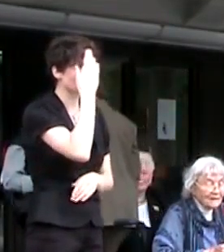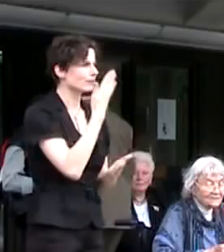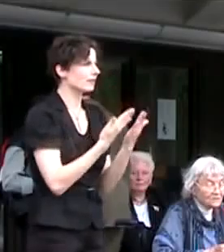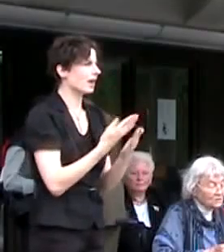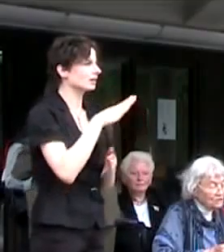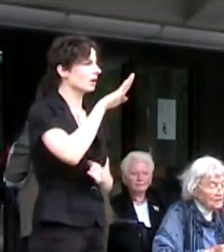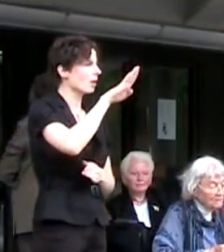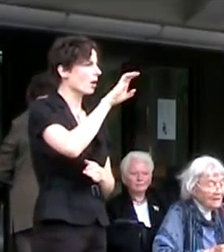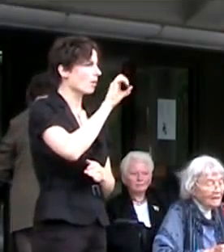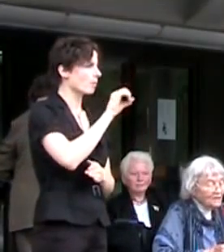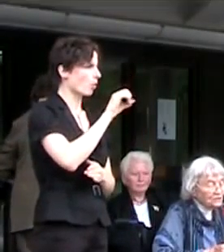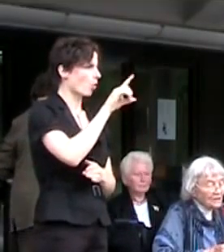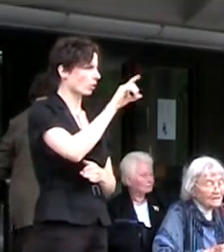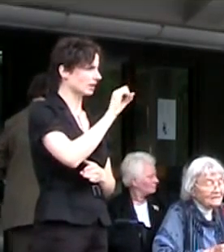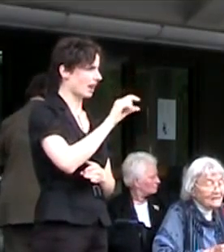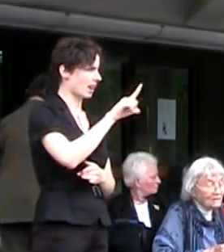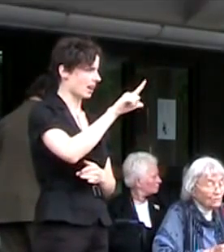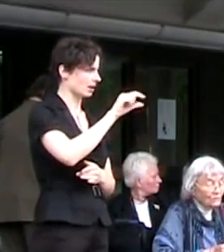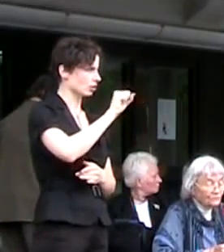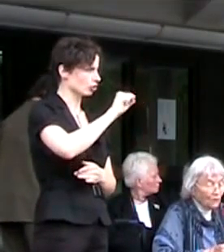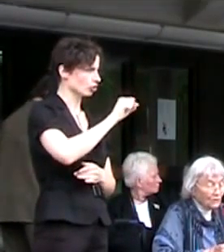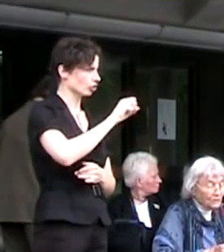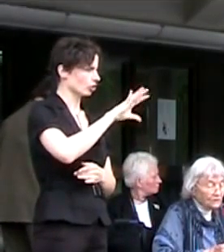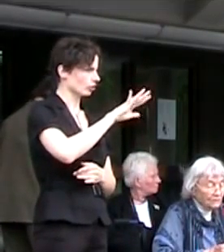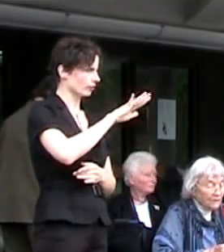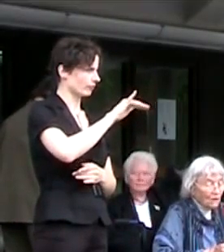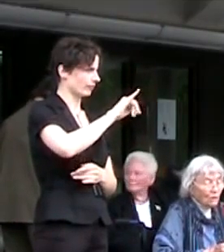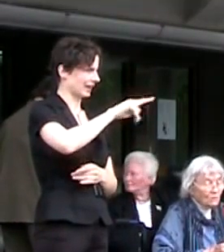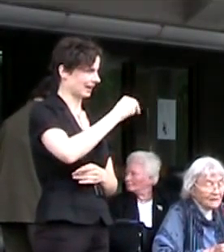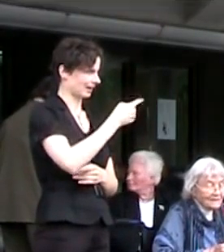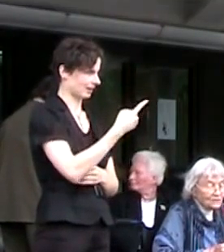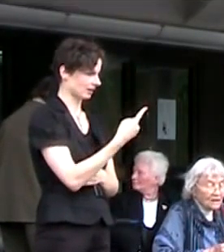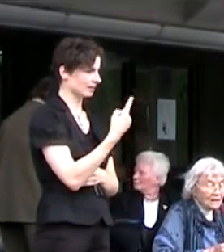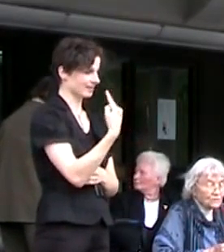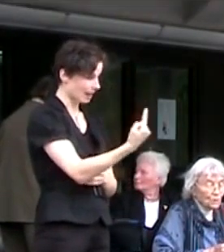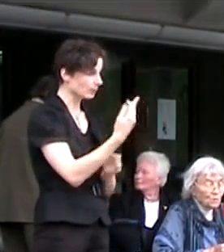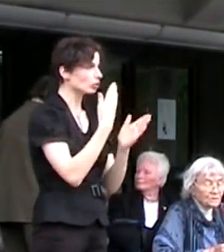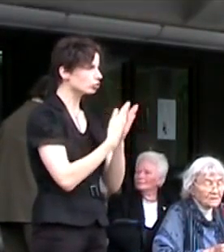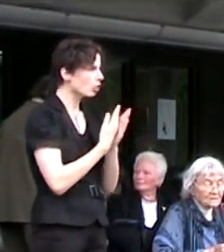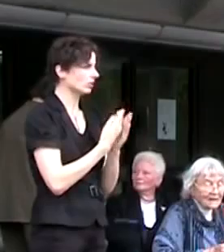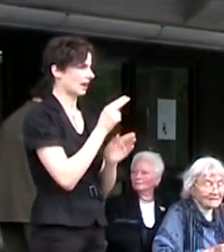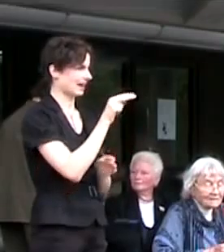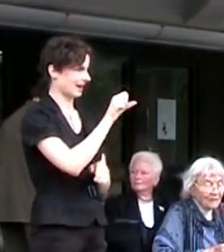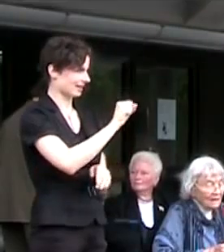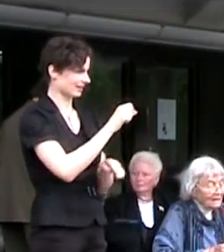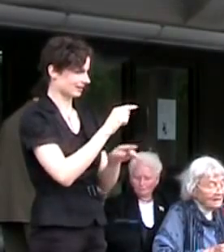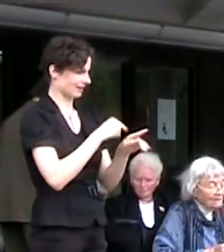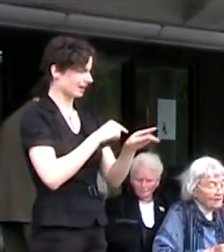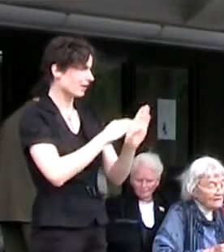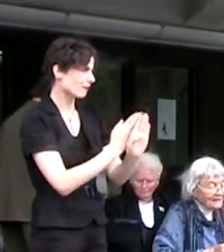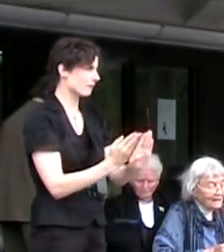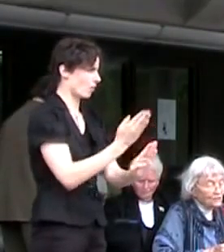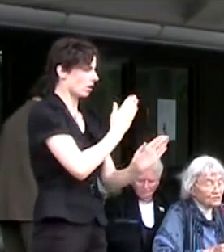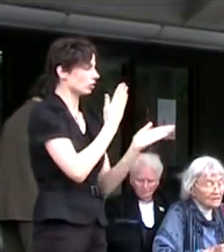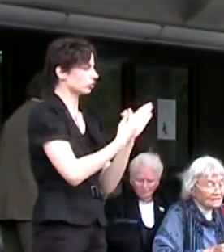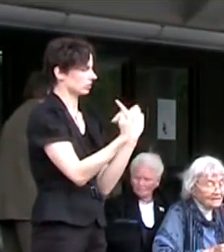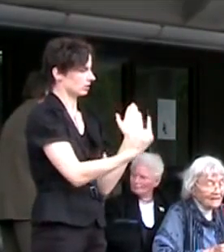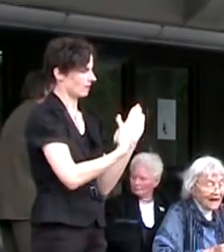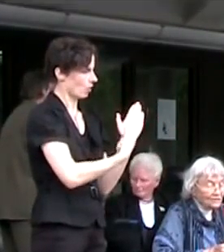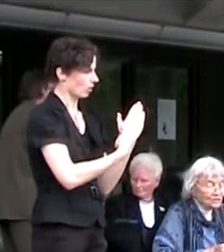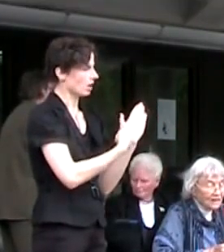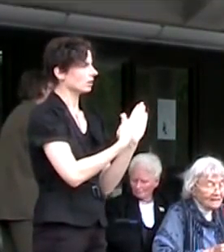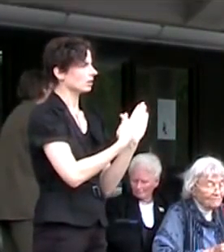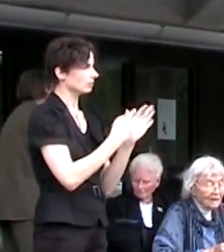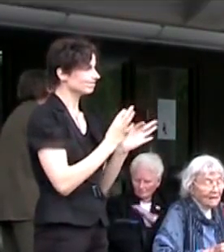dem NS-Regime die Sterilisierung forderte und dass das Sterilisationsgesetz in den